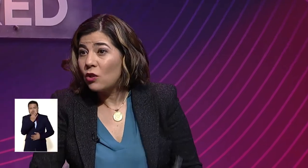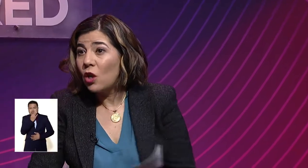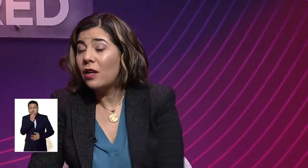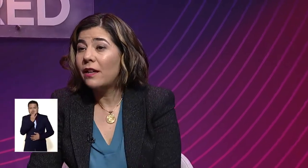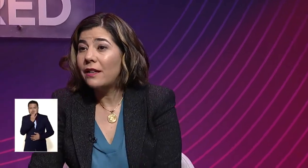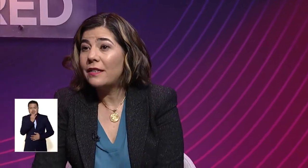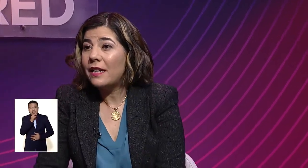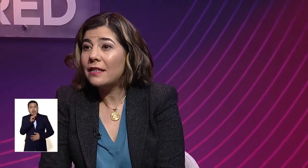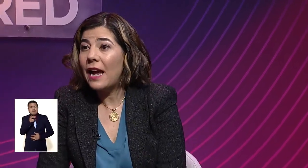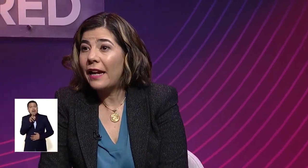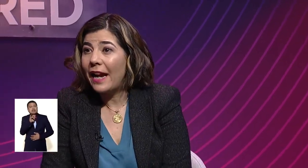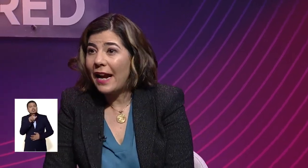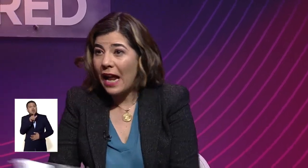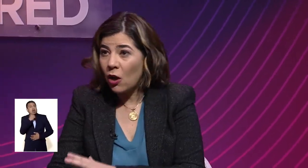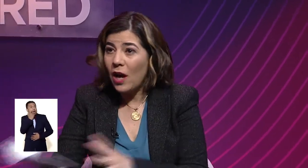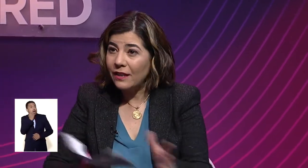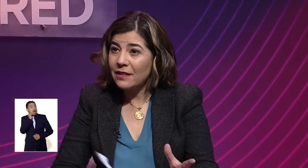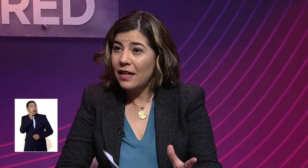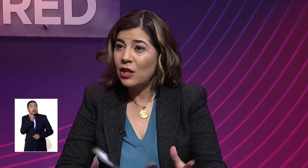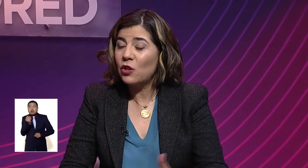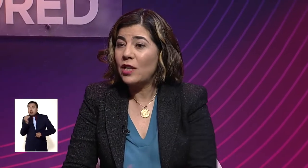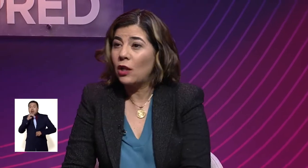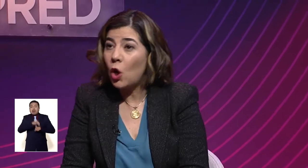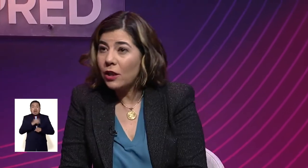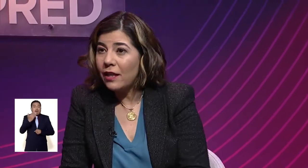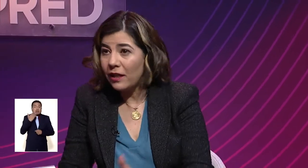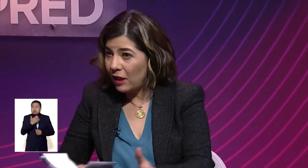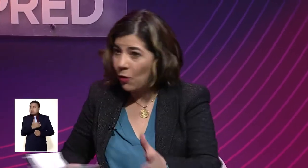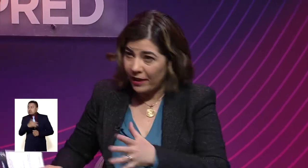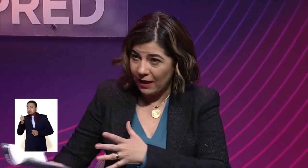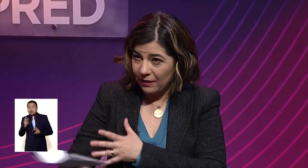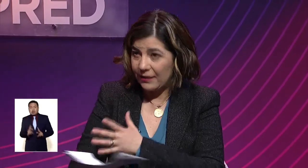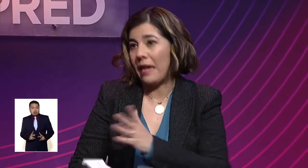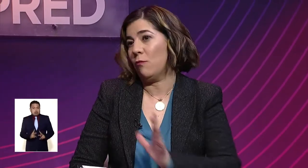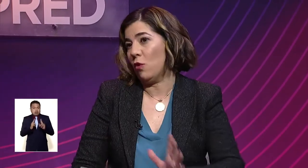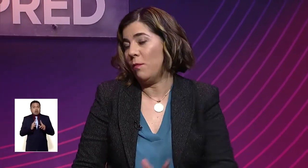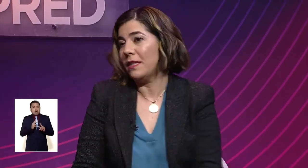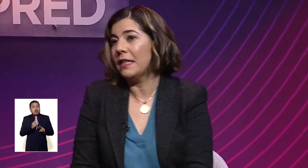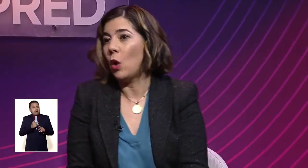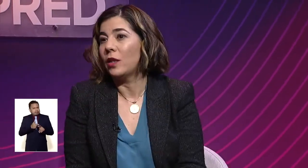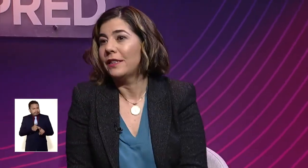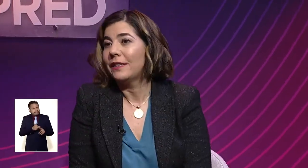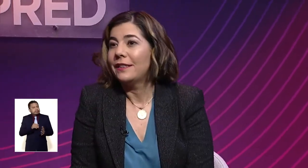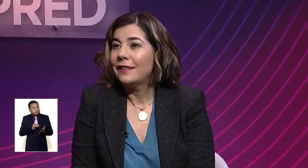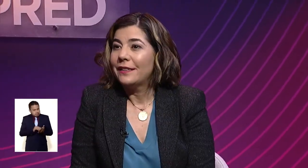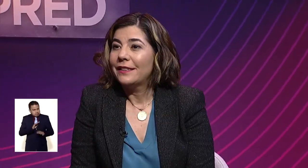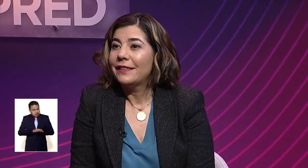Marisol, ¿quisieras agregar algo antes de irnos al corte? Y ahorita seguimos conversando.